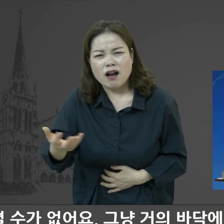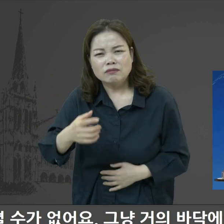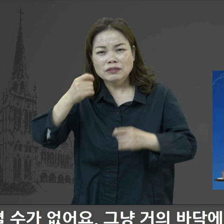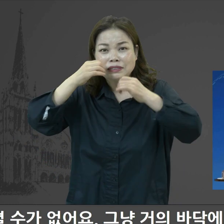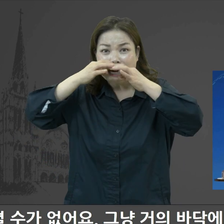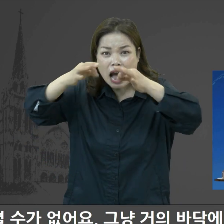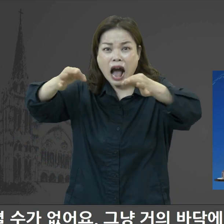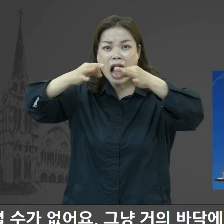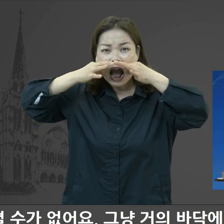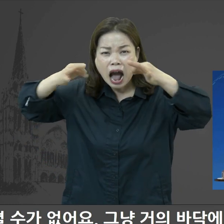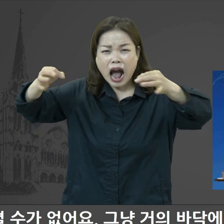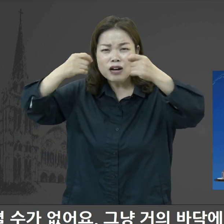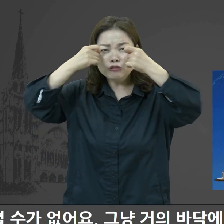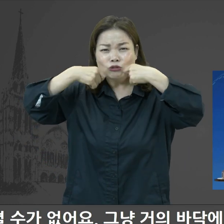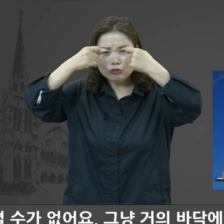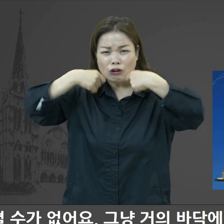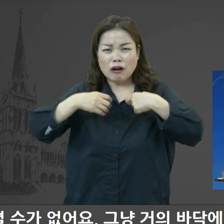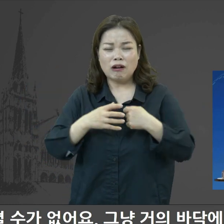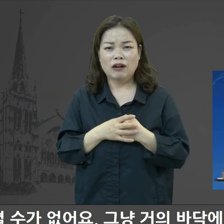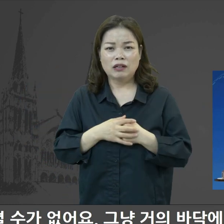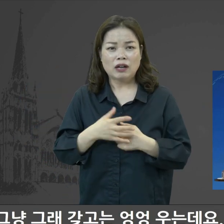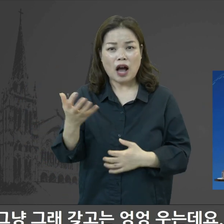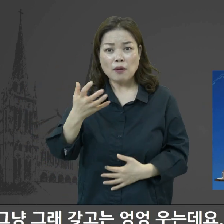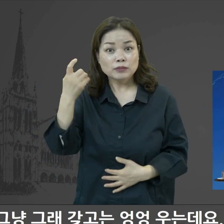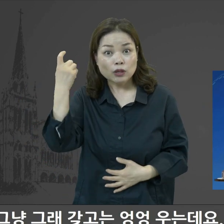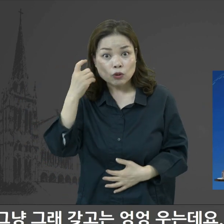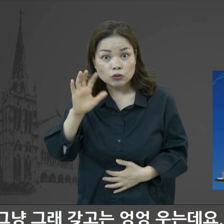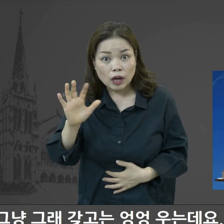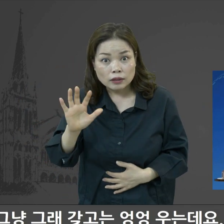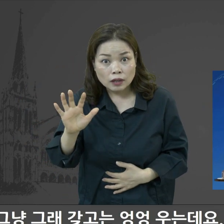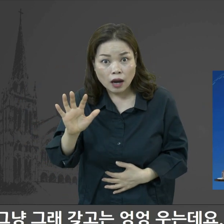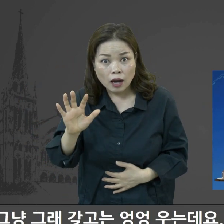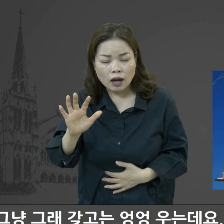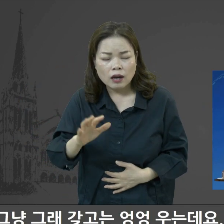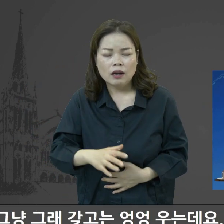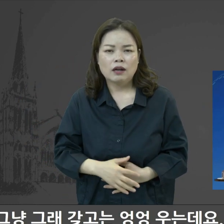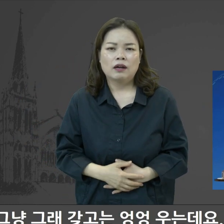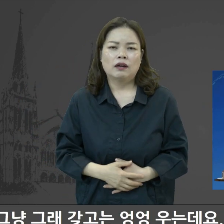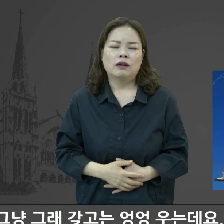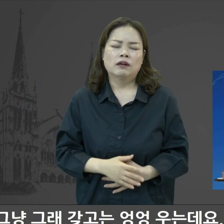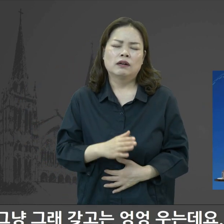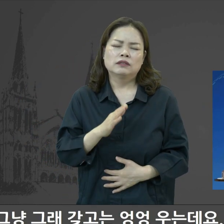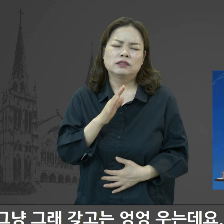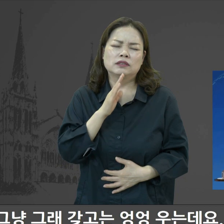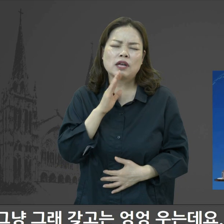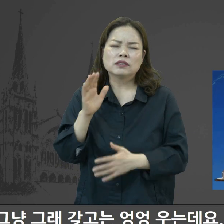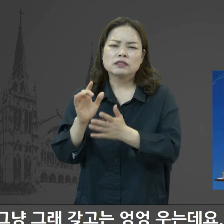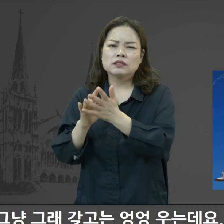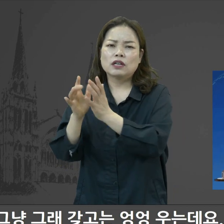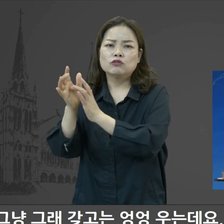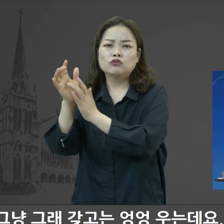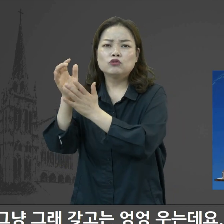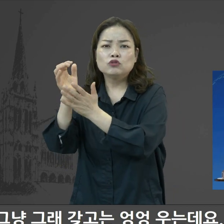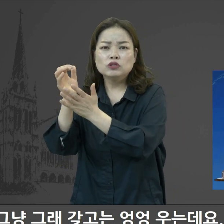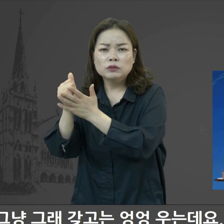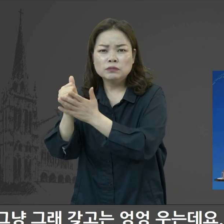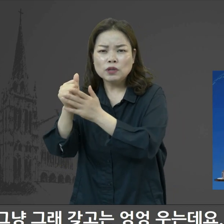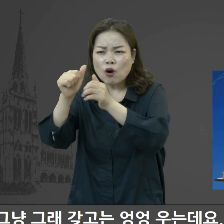하고 우는데요, 뭐 여기 이거 아프다 소리가 아니라 정말요 진짜 이 예수님이